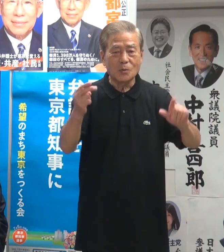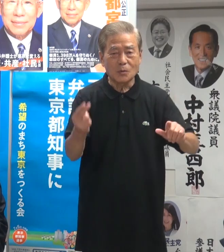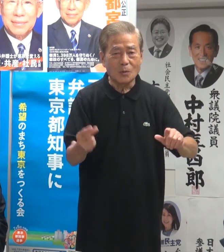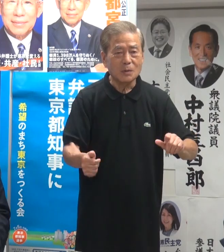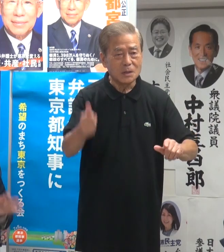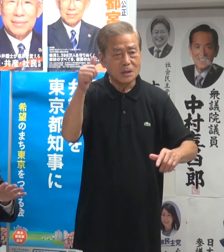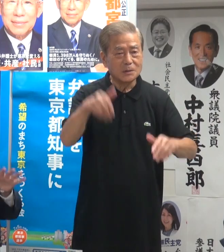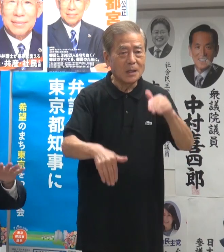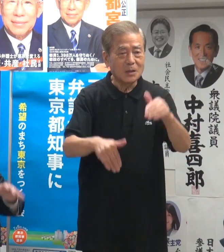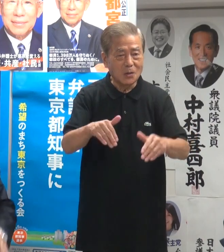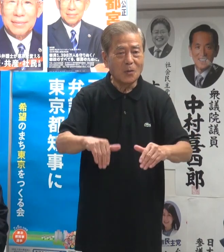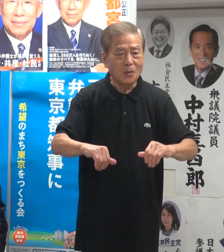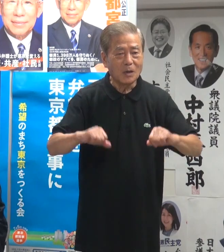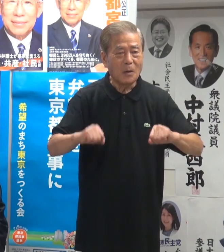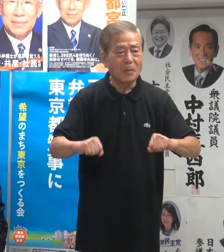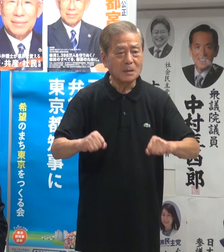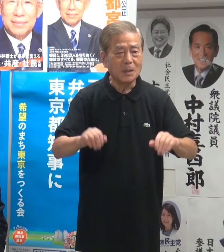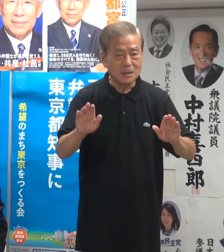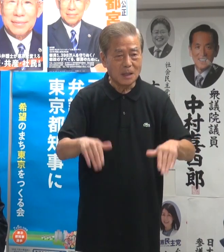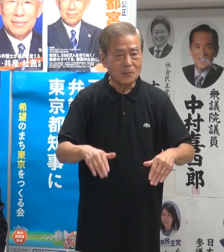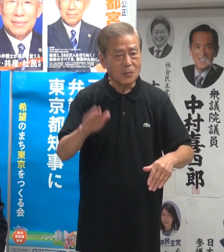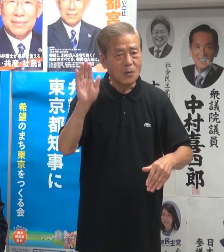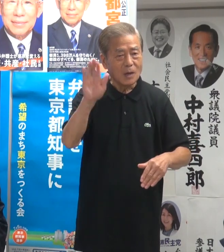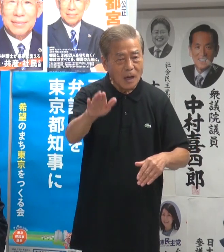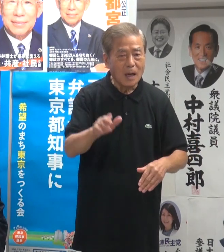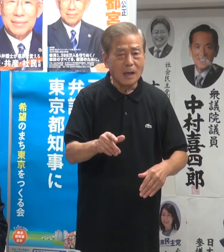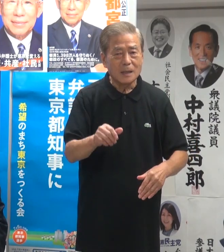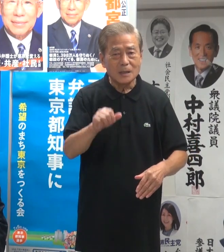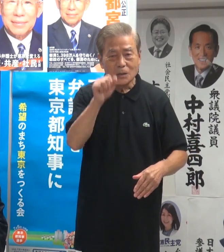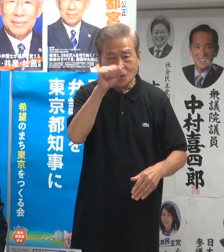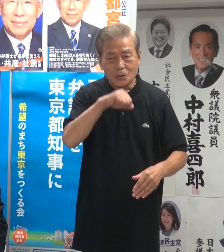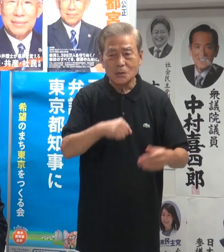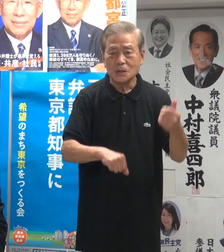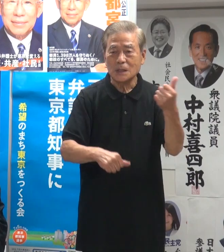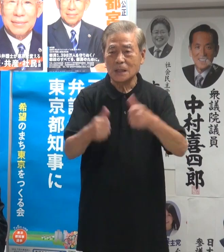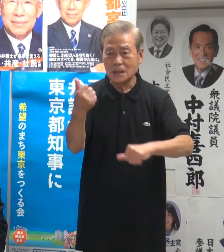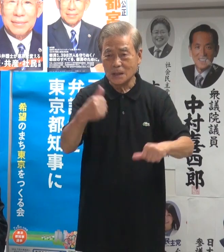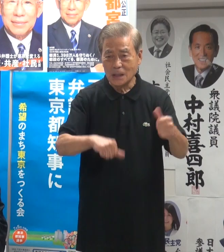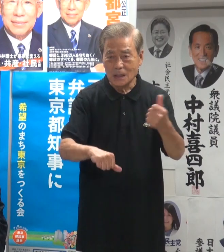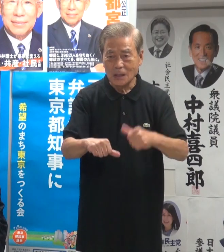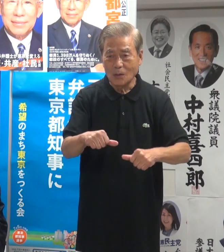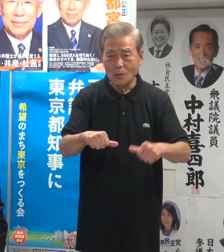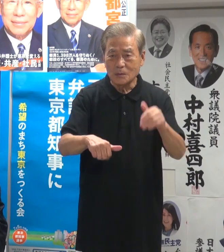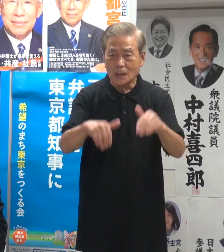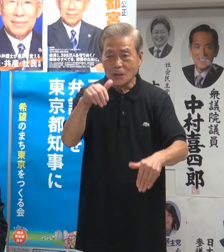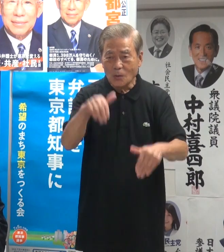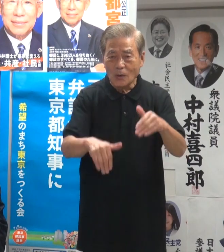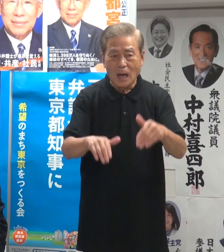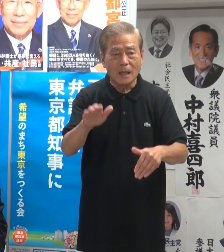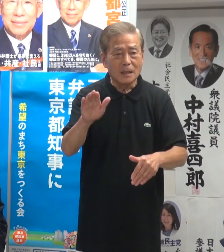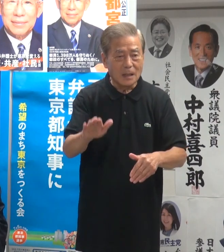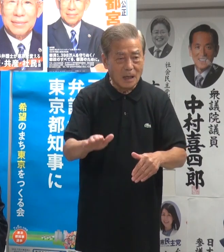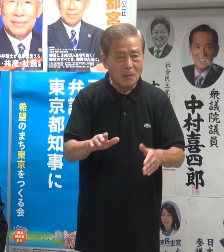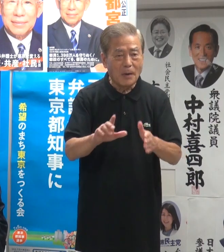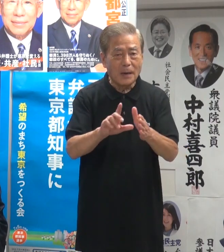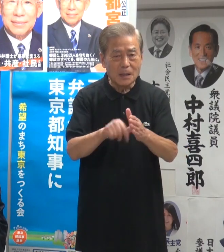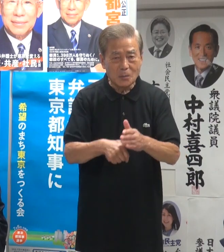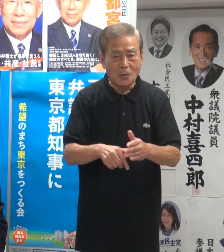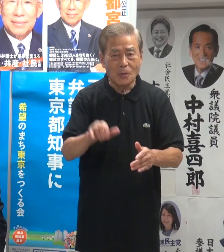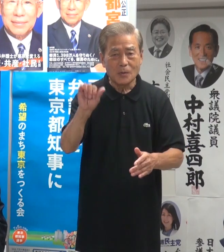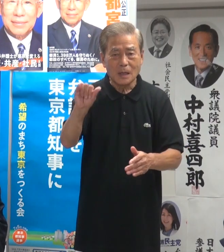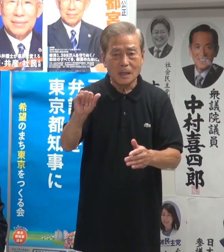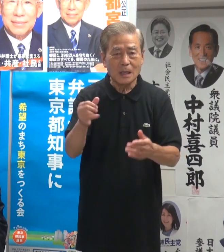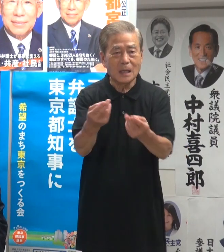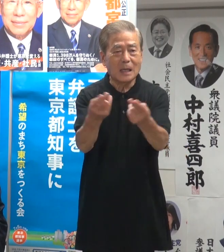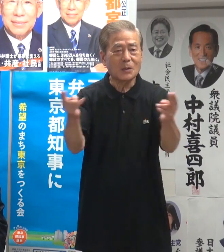、それはそのまま衆議院選挙になっても市民運動が野党と一緒になって戦う体制づくりが